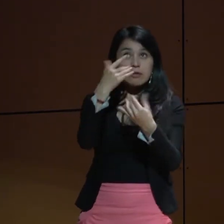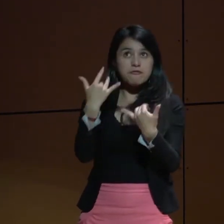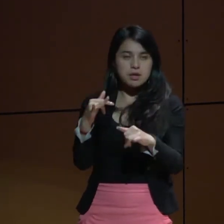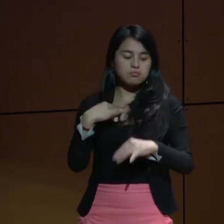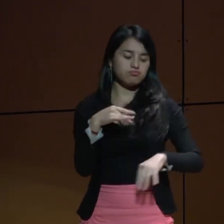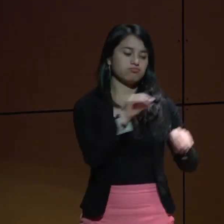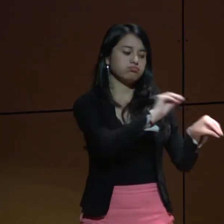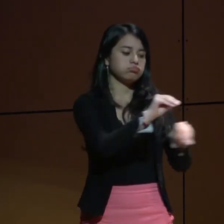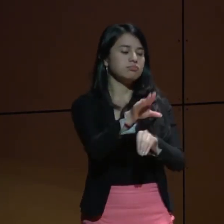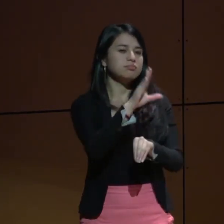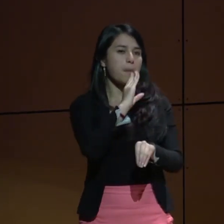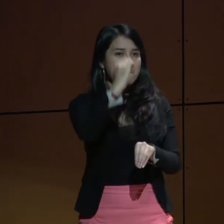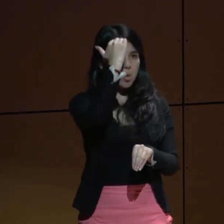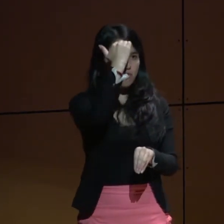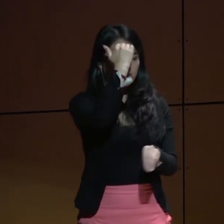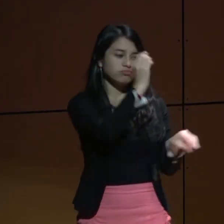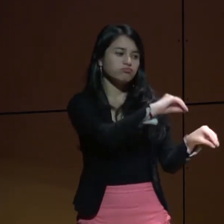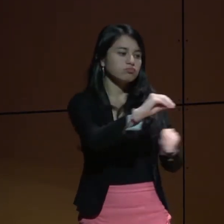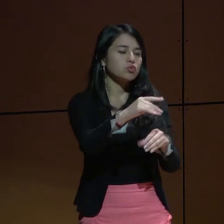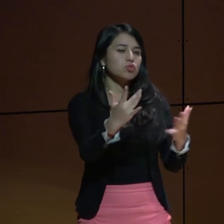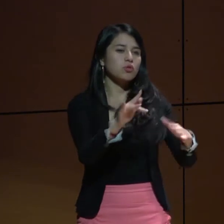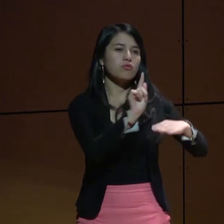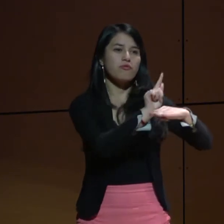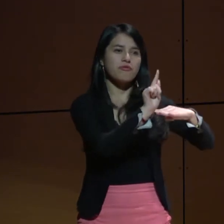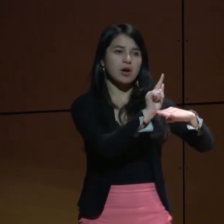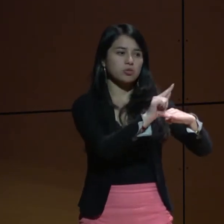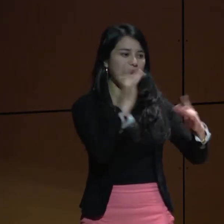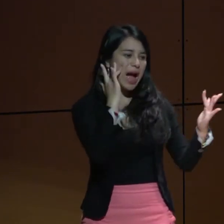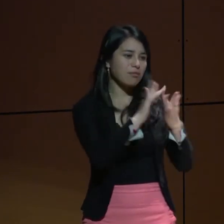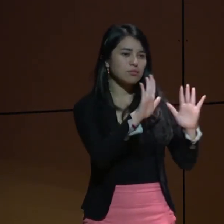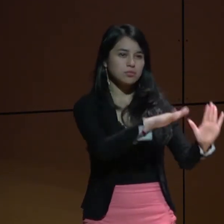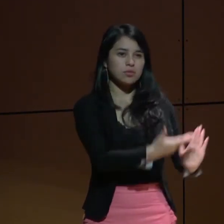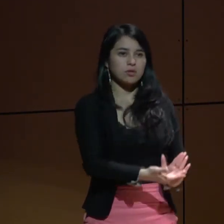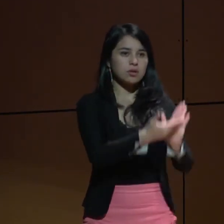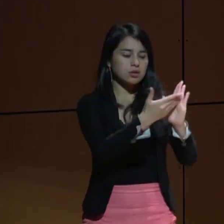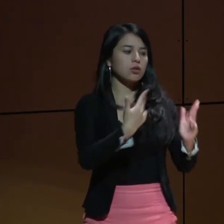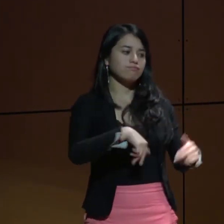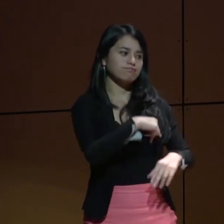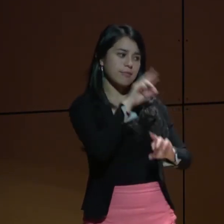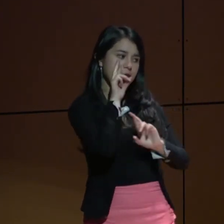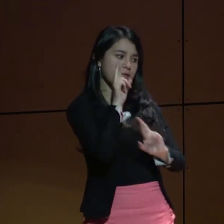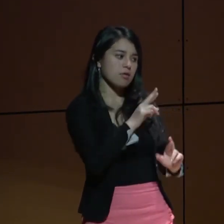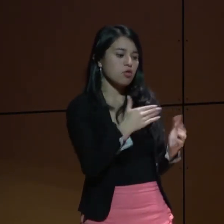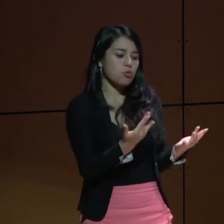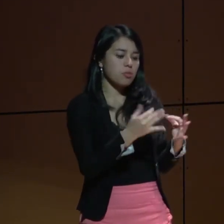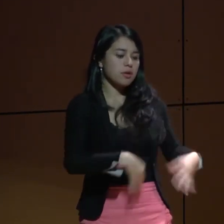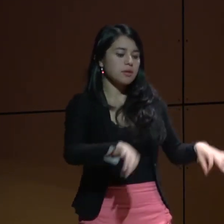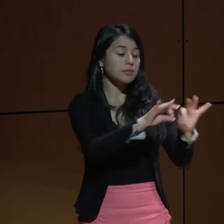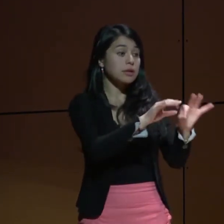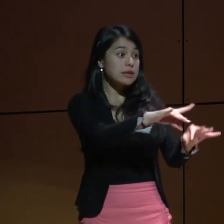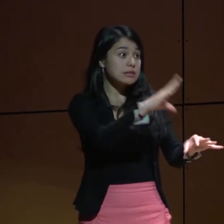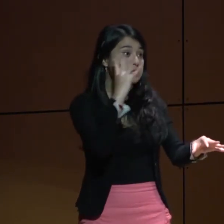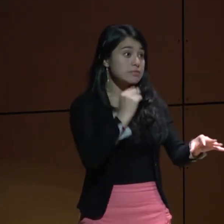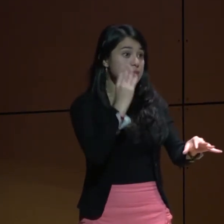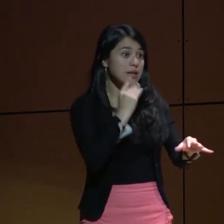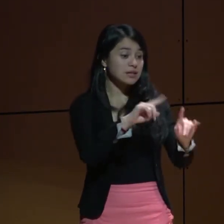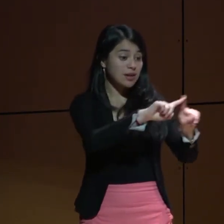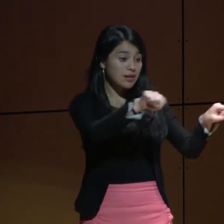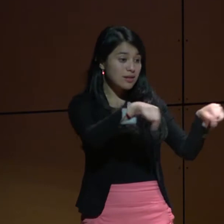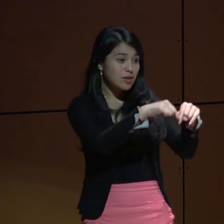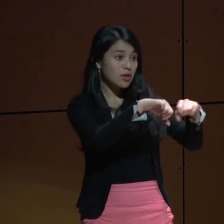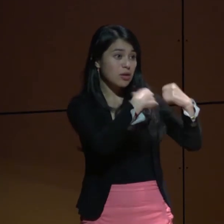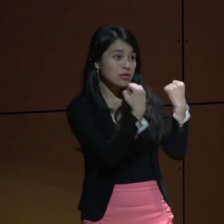otros docentes en facultades de educación que reconocen la importancia de la experiencia en las